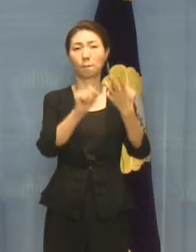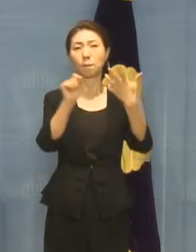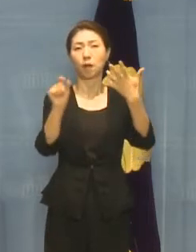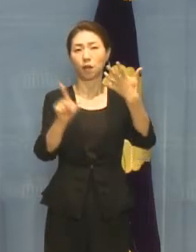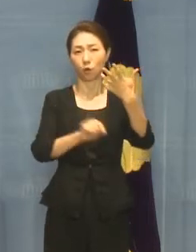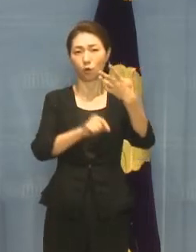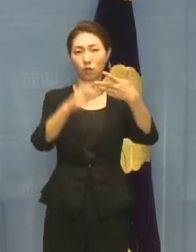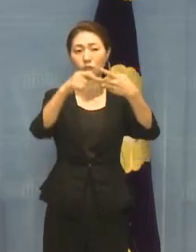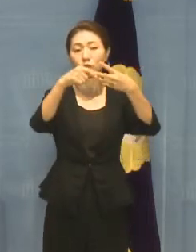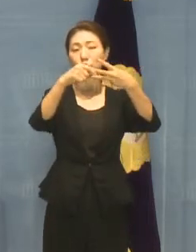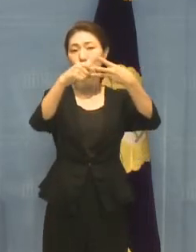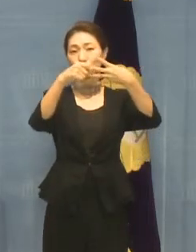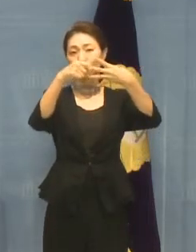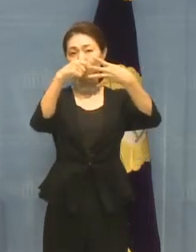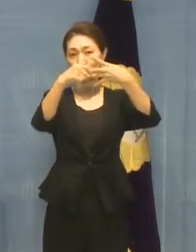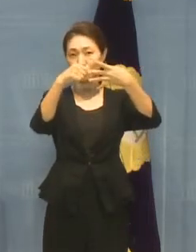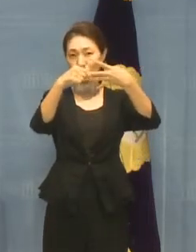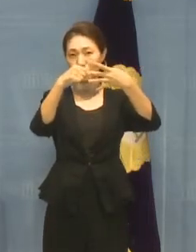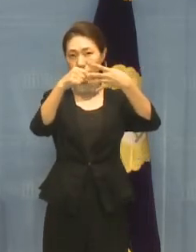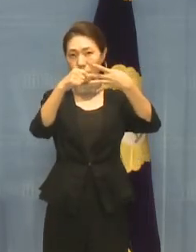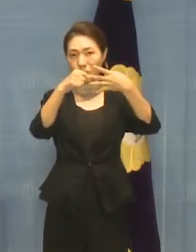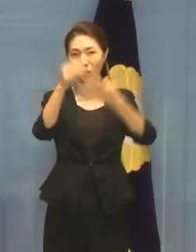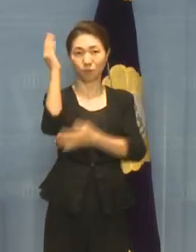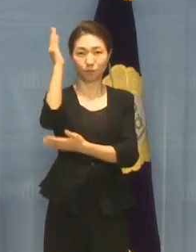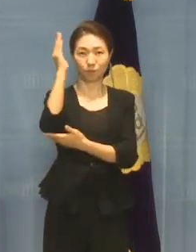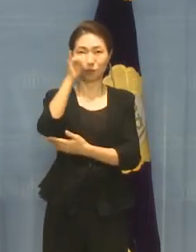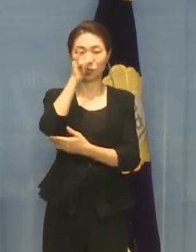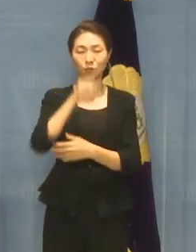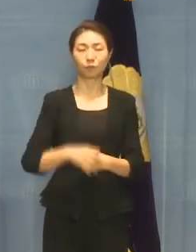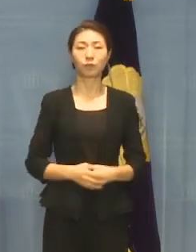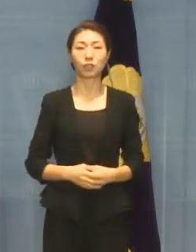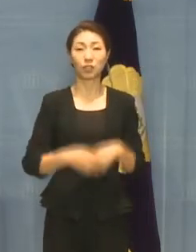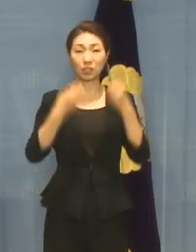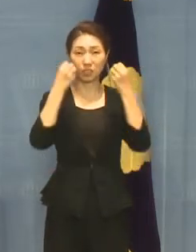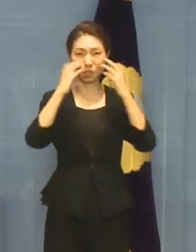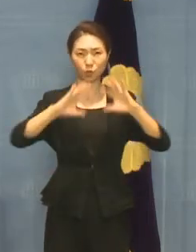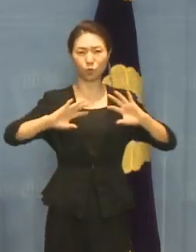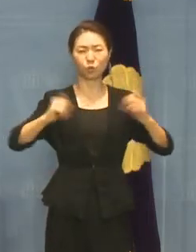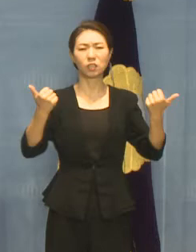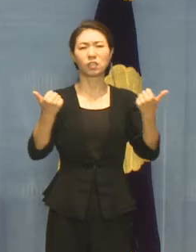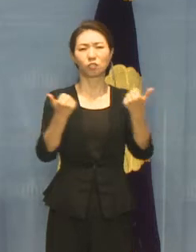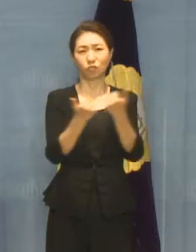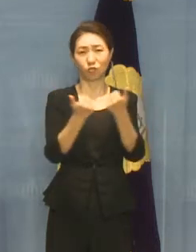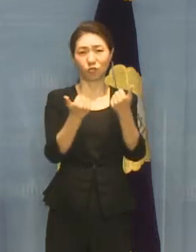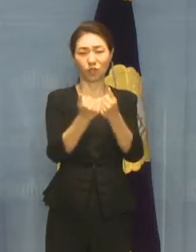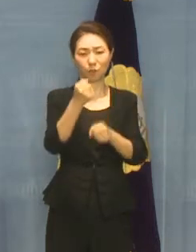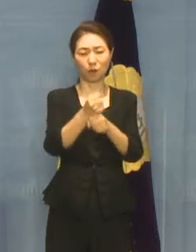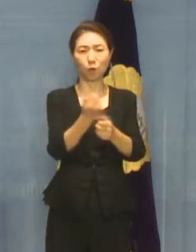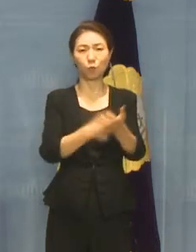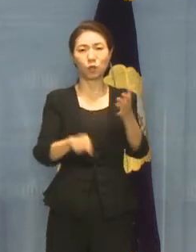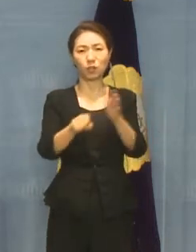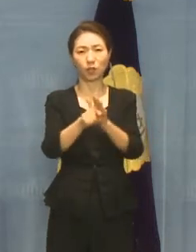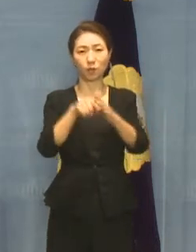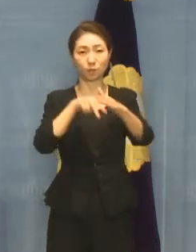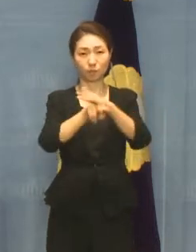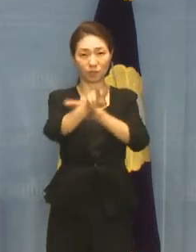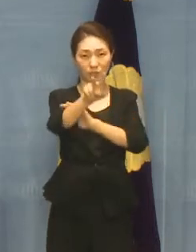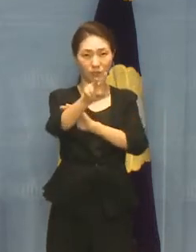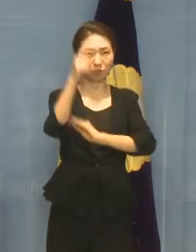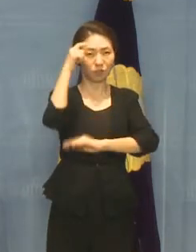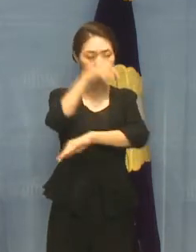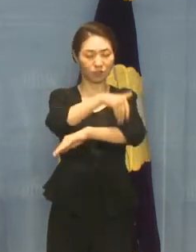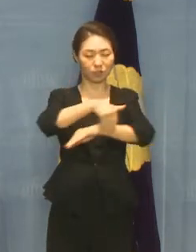하겠습니다. 먼저 새로운 희망을 만드는 국회로 나아가기 위한 6가지 비전을